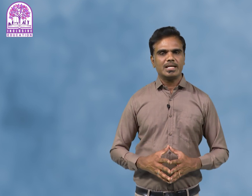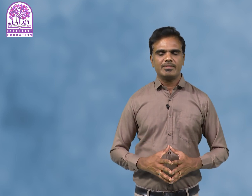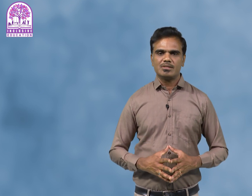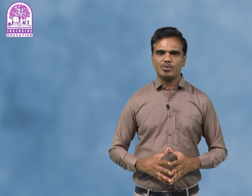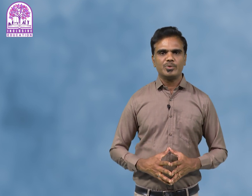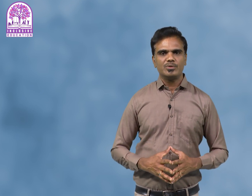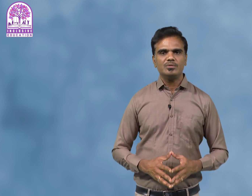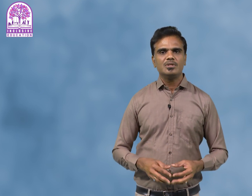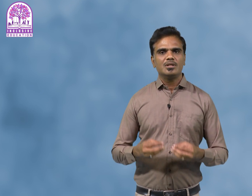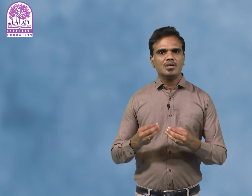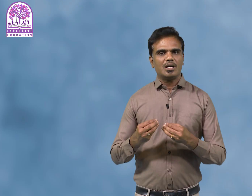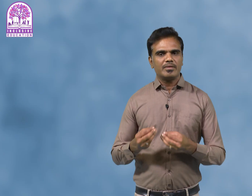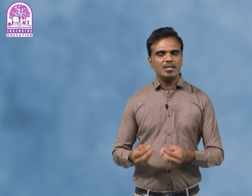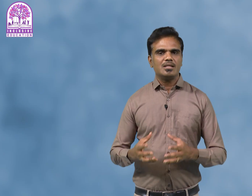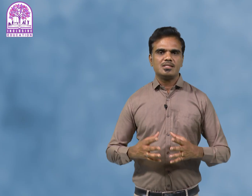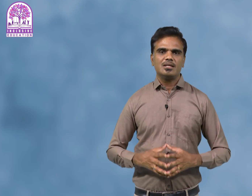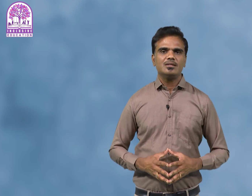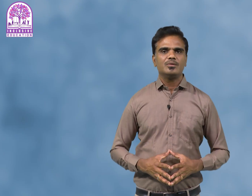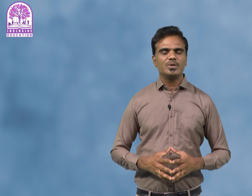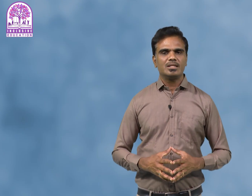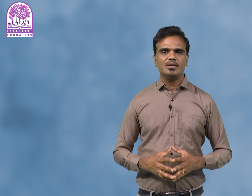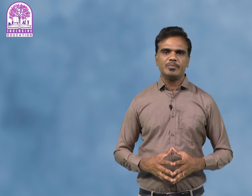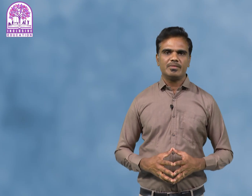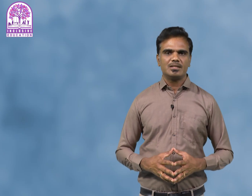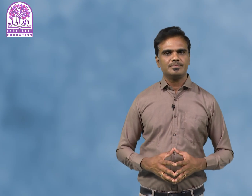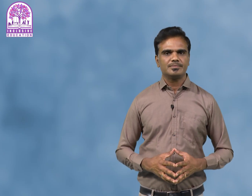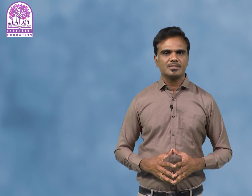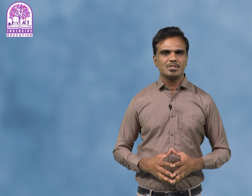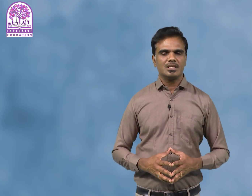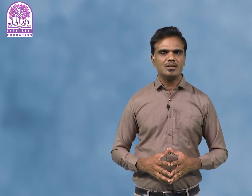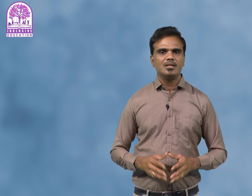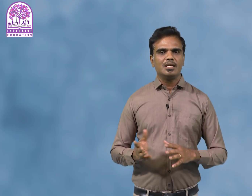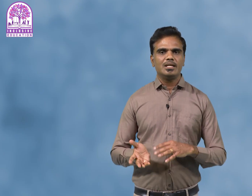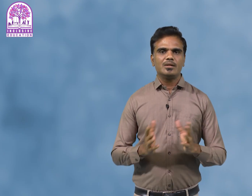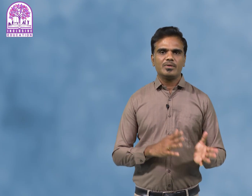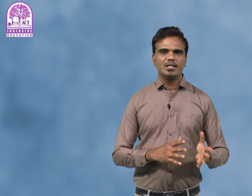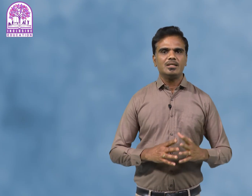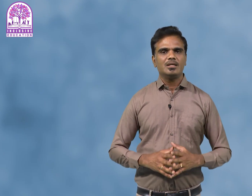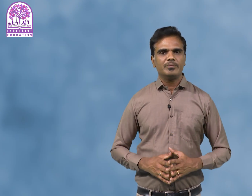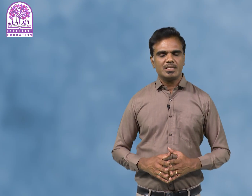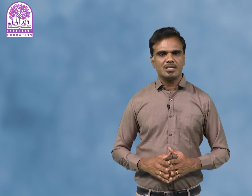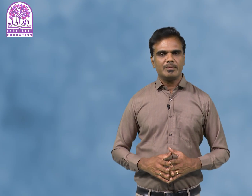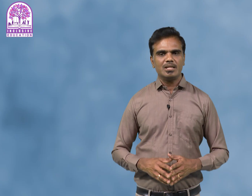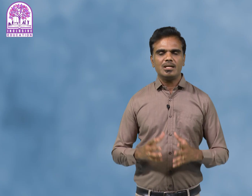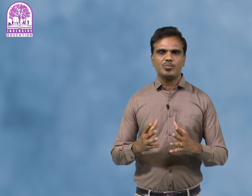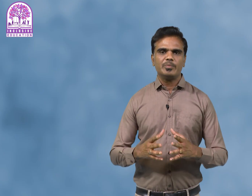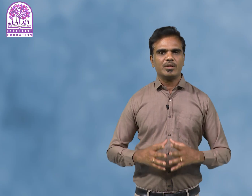லாங்குவேஜ் உங்களுக்கு புரியும். அவங்க ஈஸியாக உங்கள்கிட்ட வந்து லேர்ன் பண்ணுவாங்க. சரிங்களா? நீங்களும் அவங்கள்ட்ட பேசுனீங்க அப்படின்னா ரொம்ப பயனுள்ளதாக